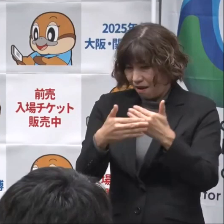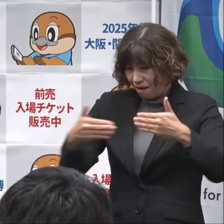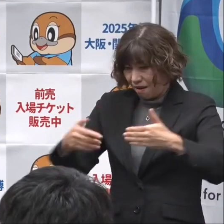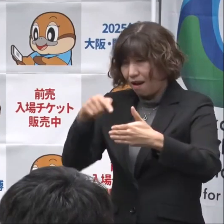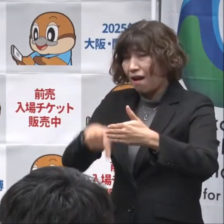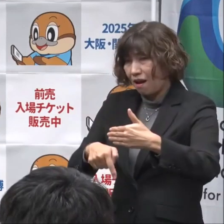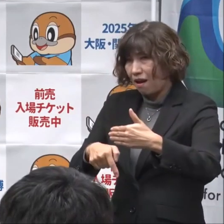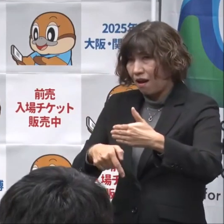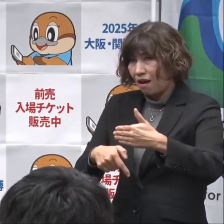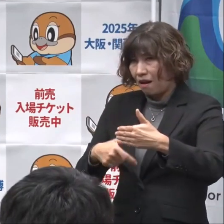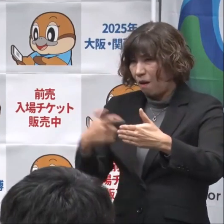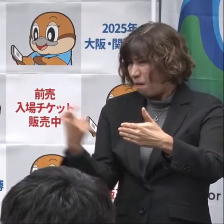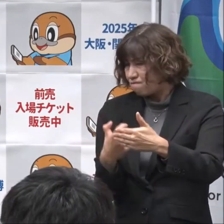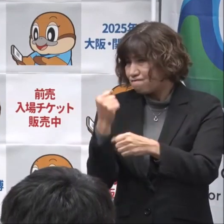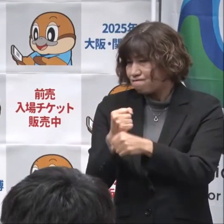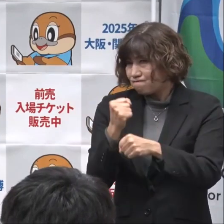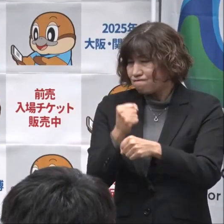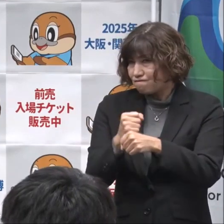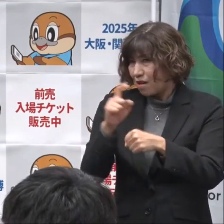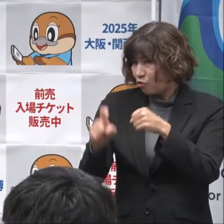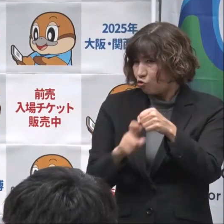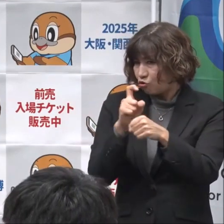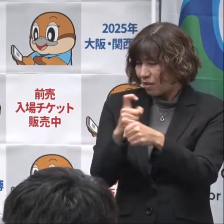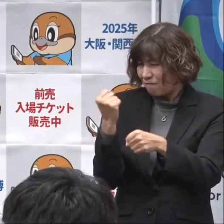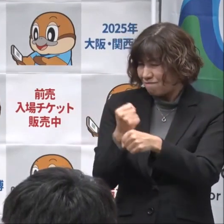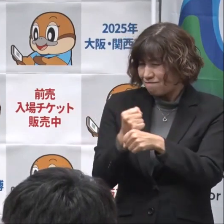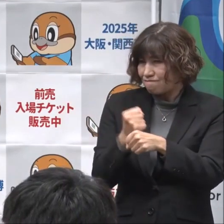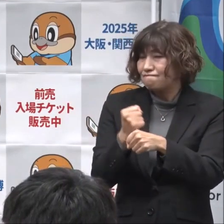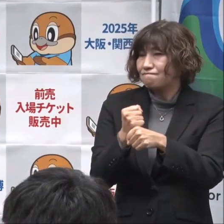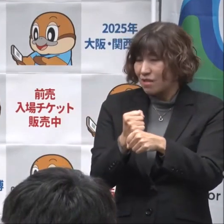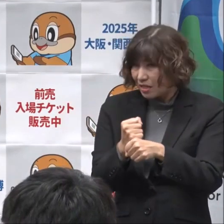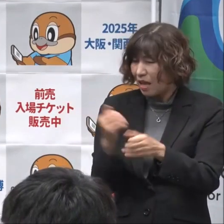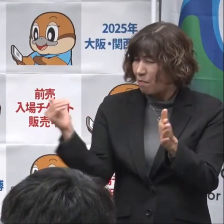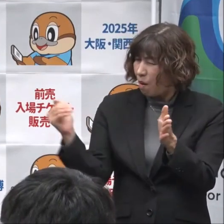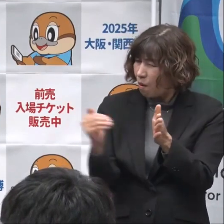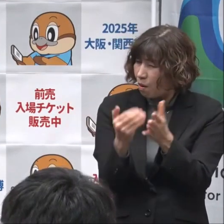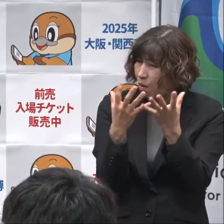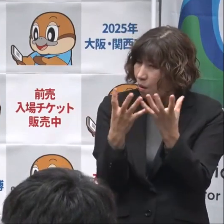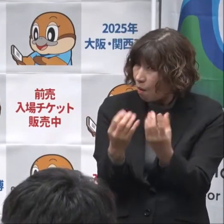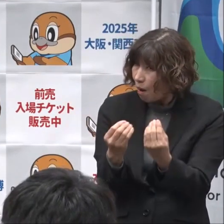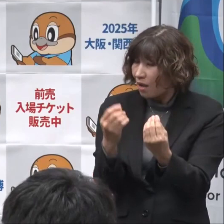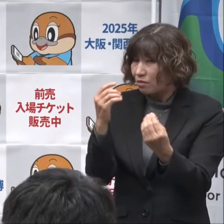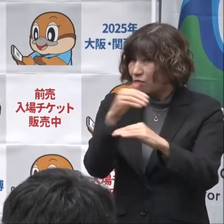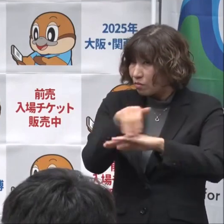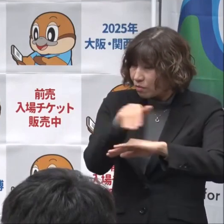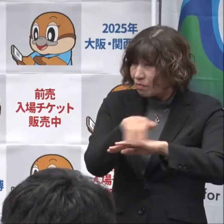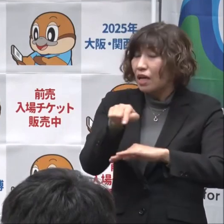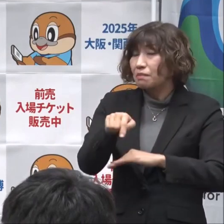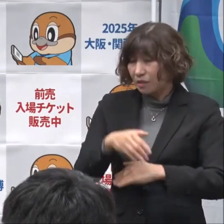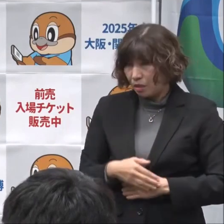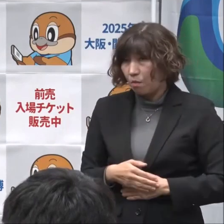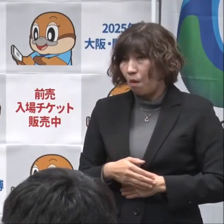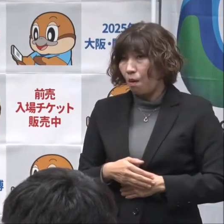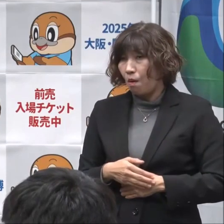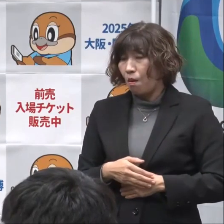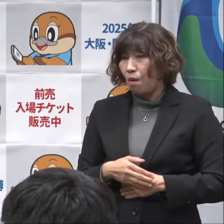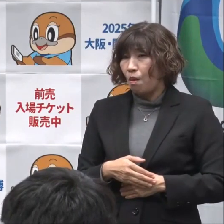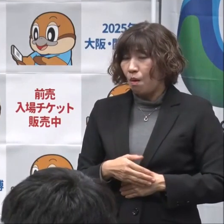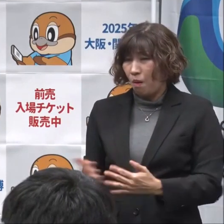ほぼ終了するところまで来ています。また防潮堤の更新なんかもです